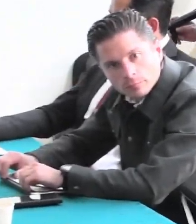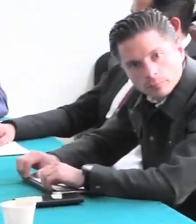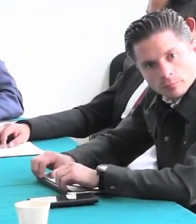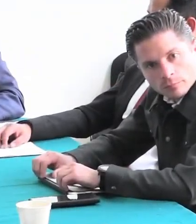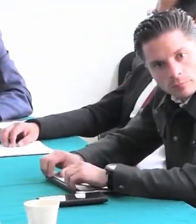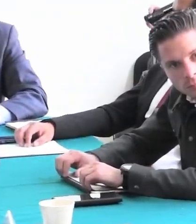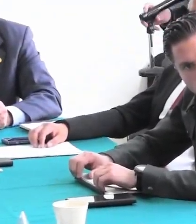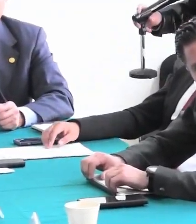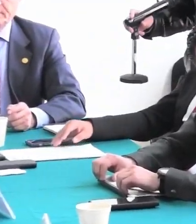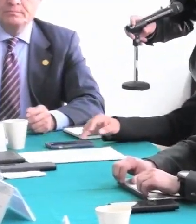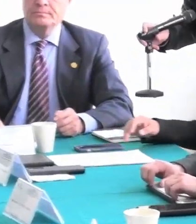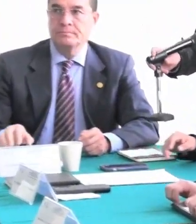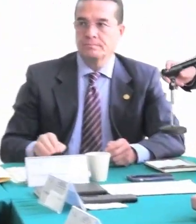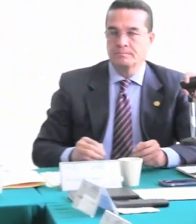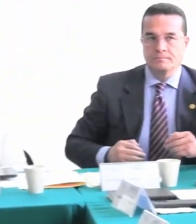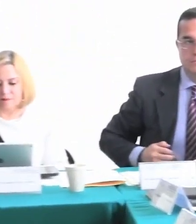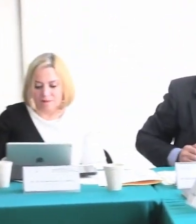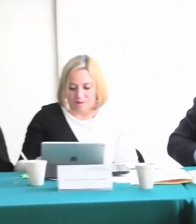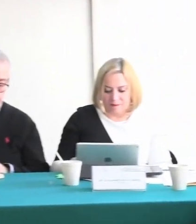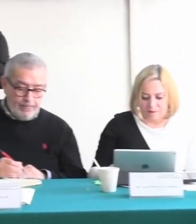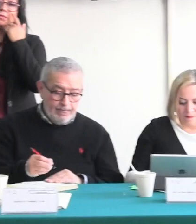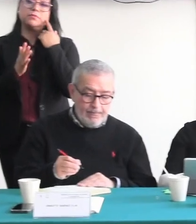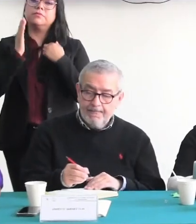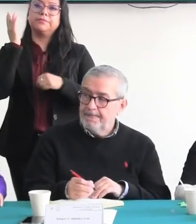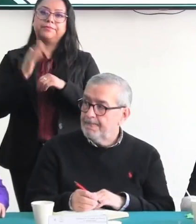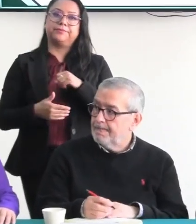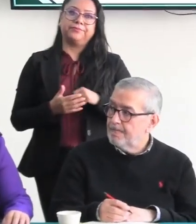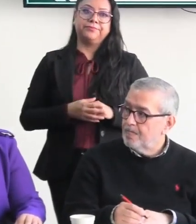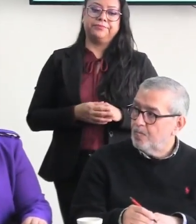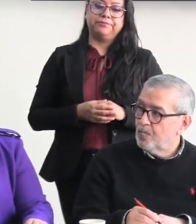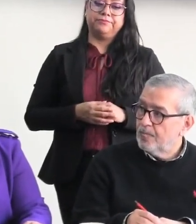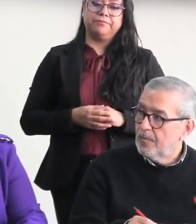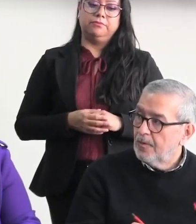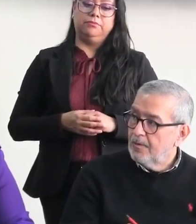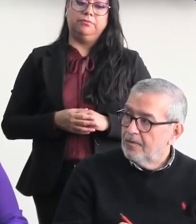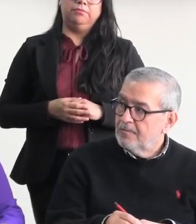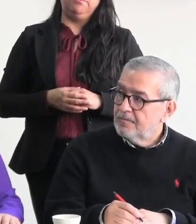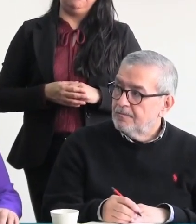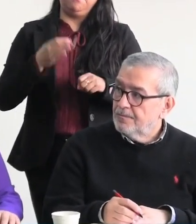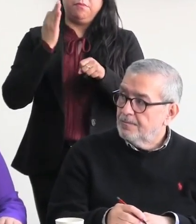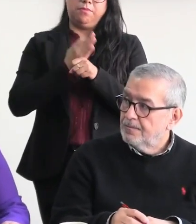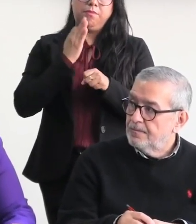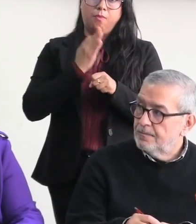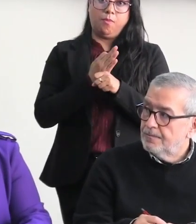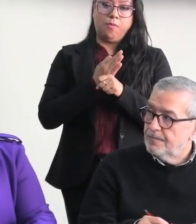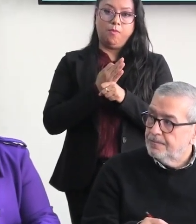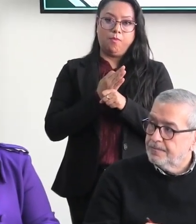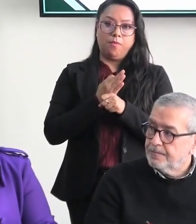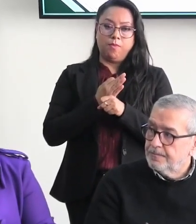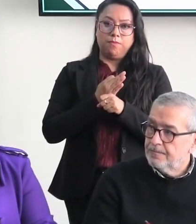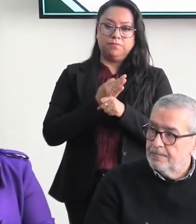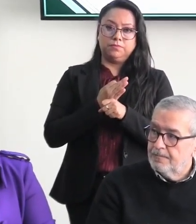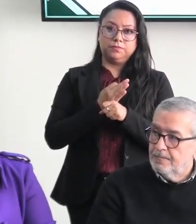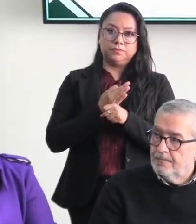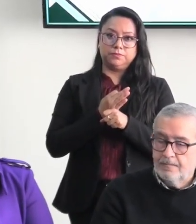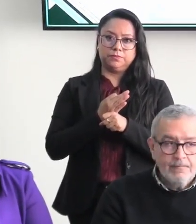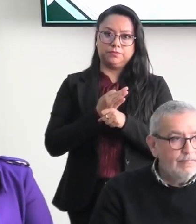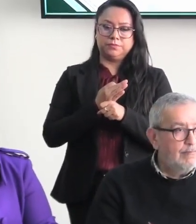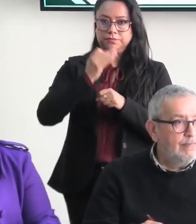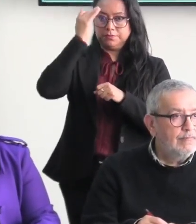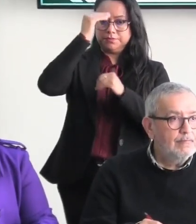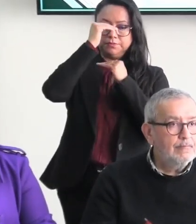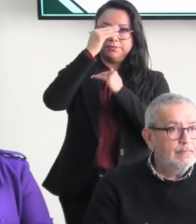esta ronda de intervenciones de las y los diputados, le concedemos el uso de la palabra hasta